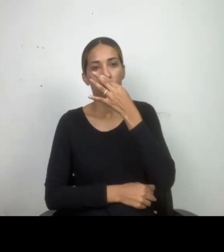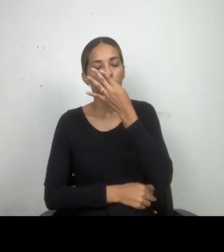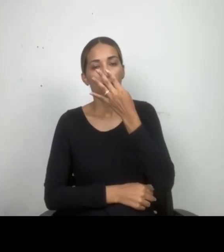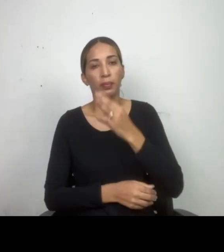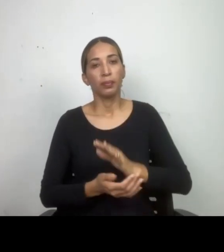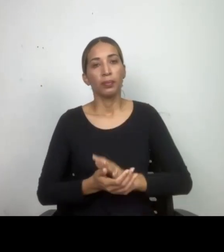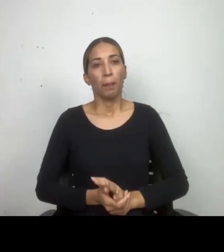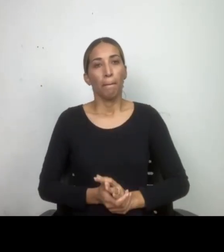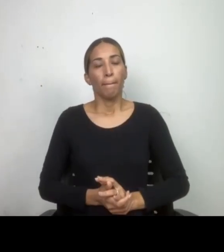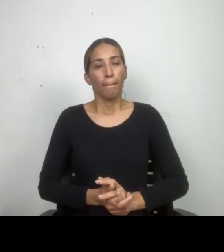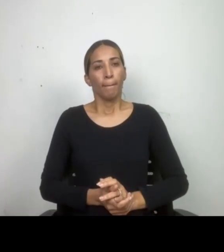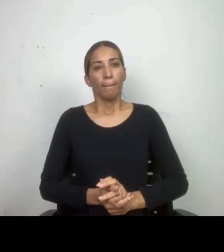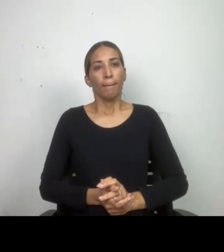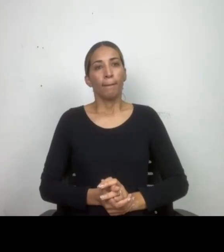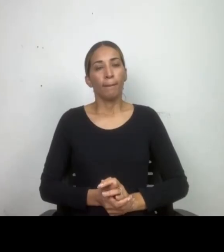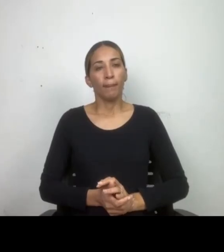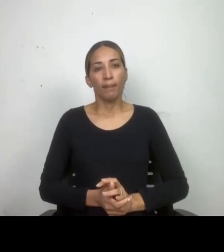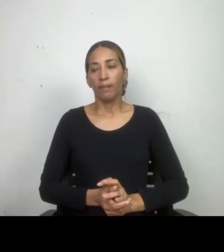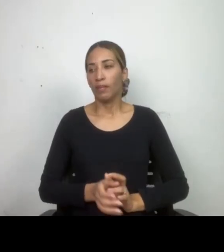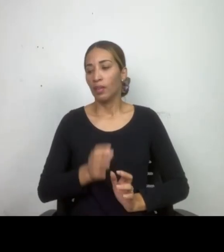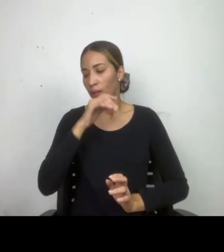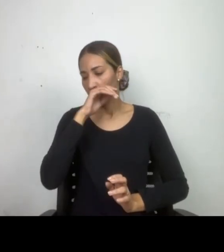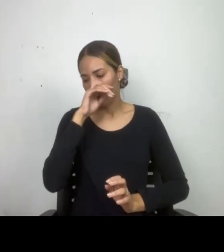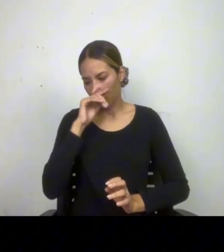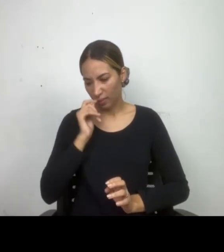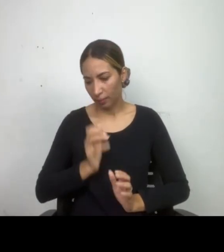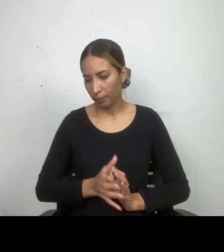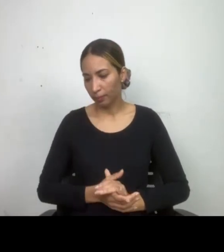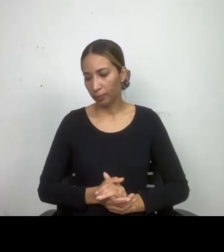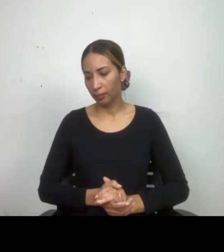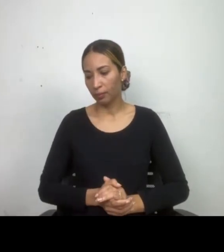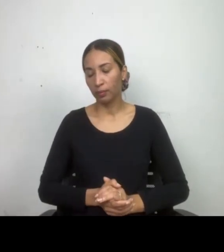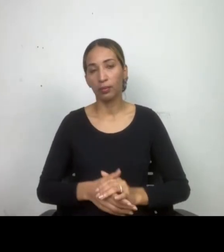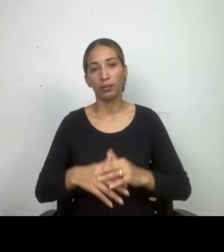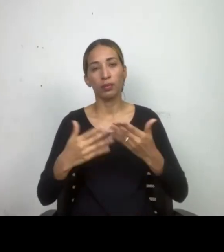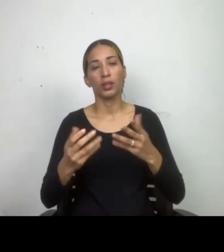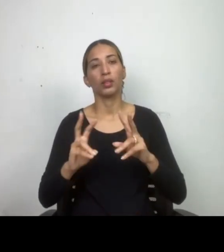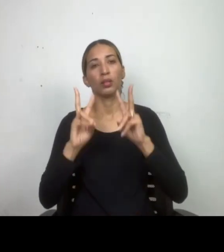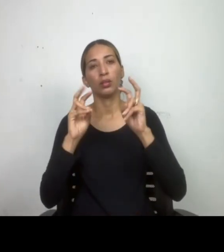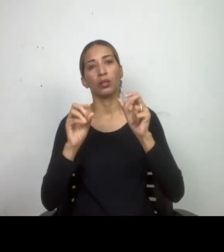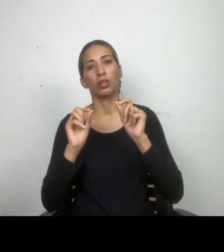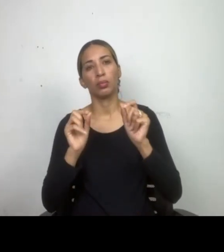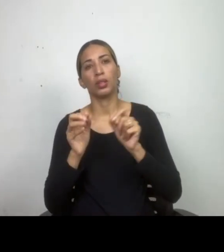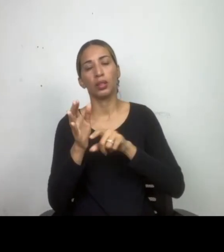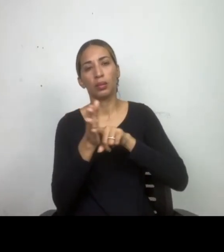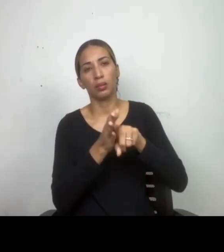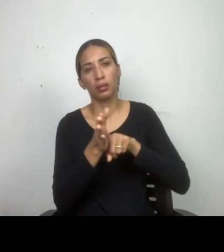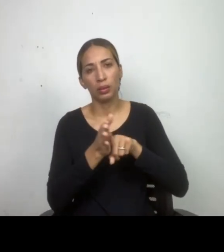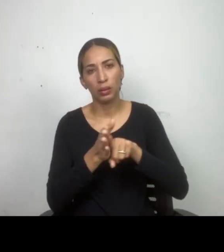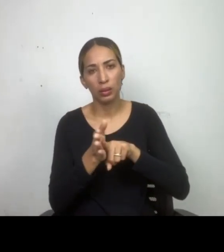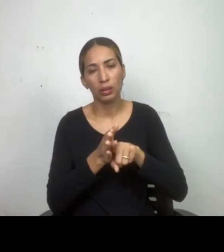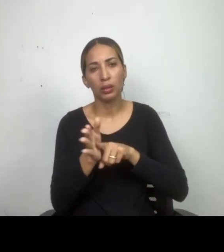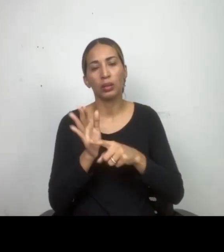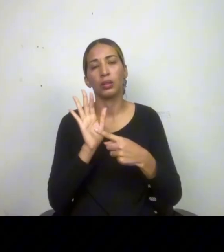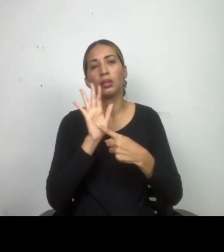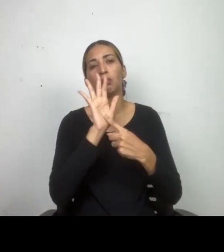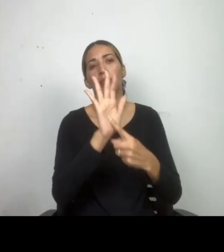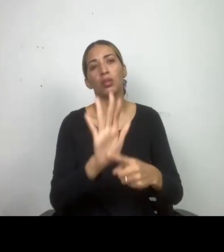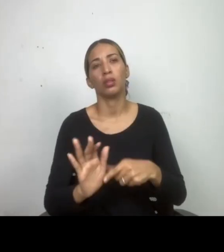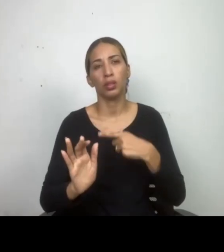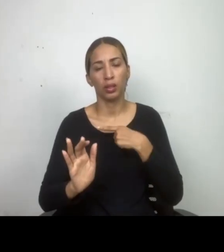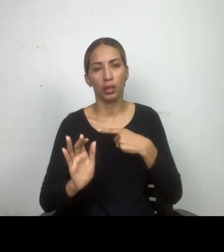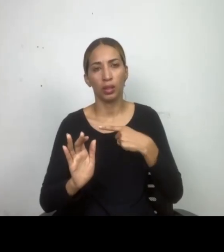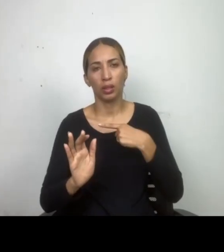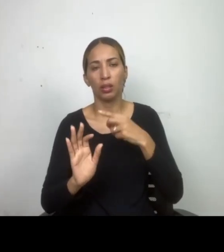cronologicamente, em relação aos levantamentos, né, e dados que a gente tem aí mais sistematizados sobre as